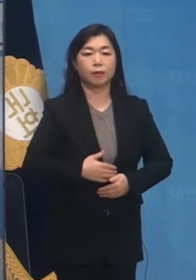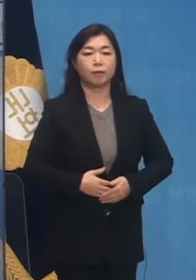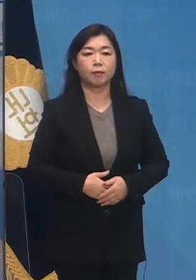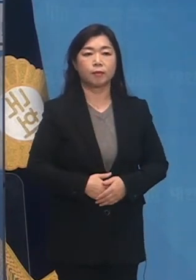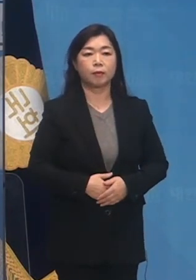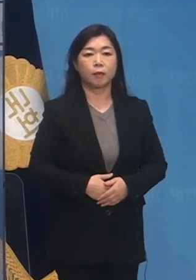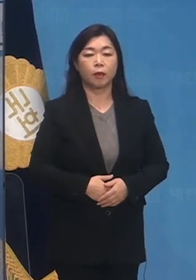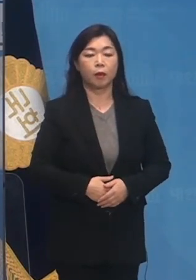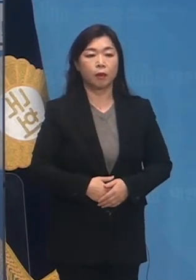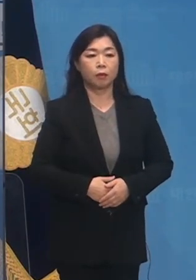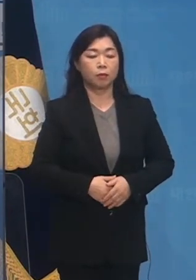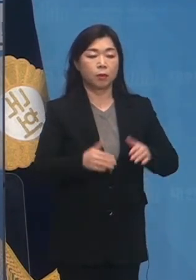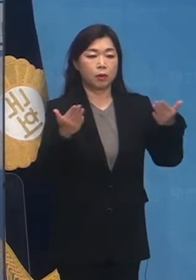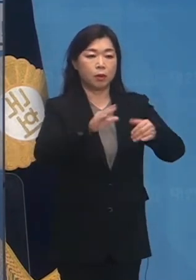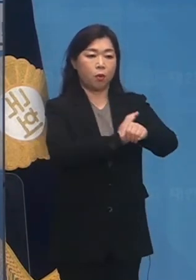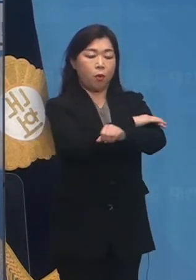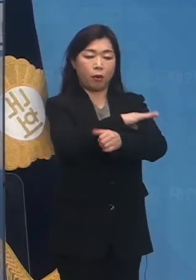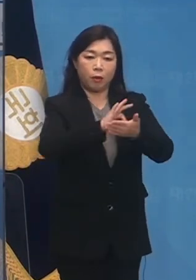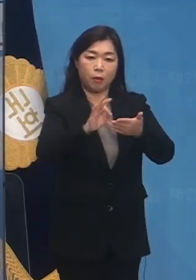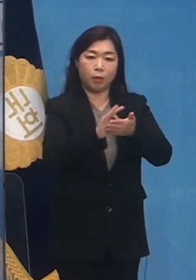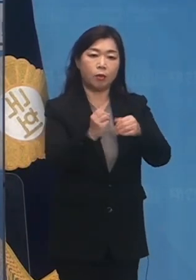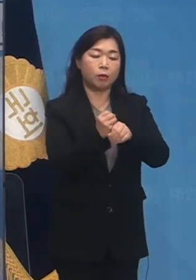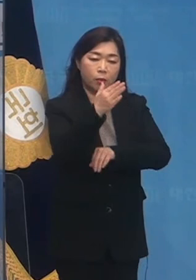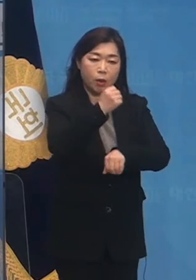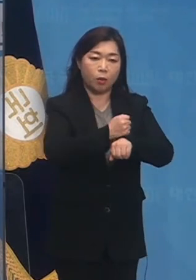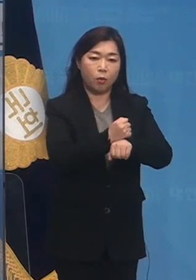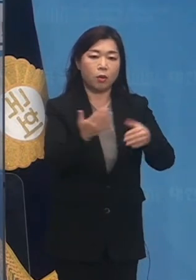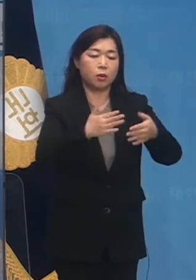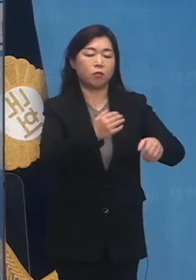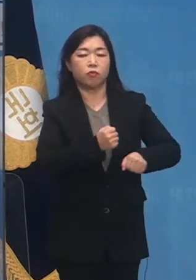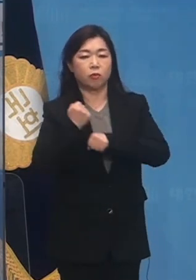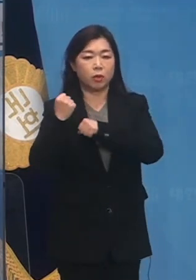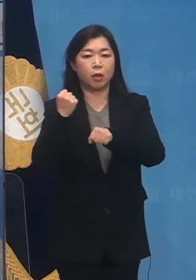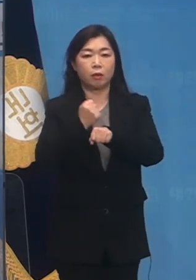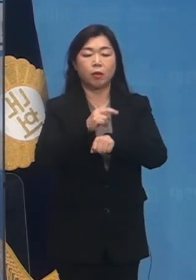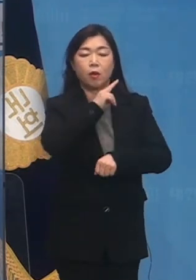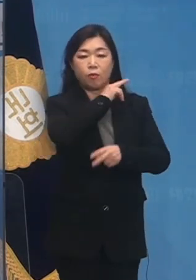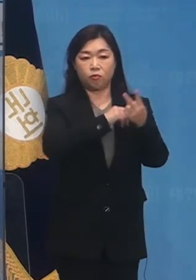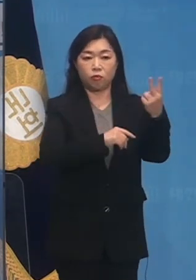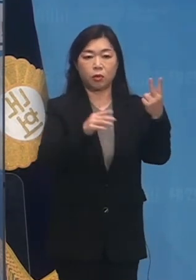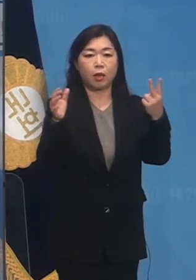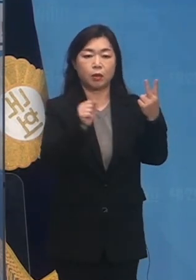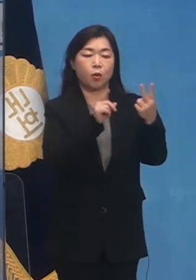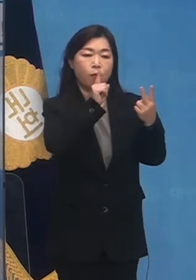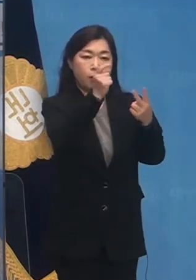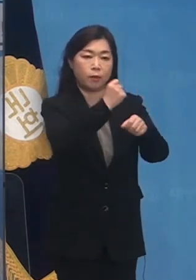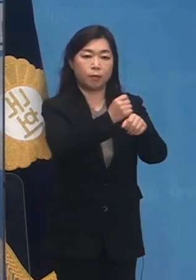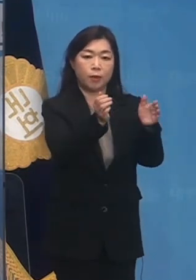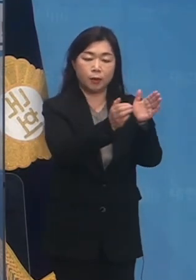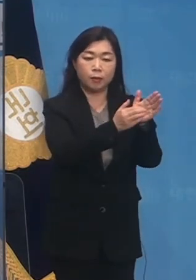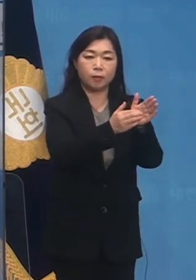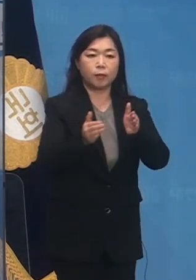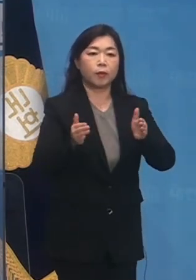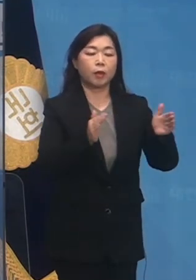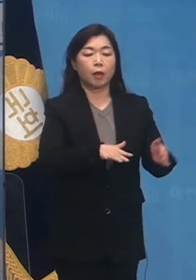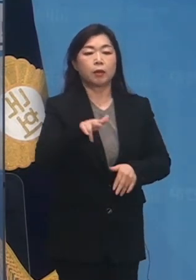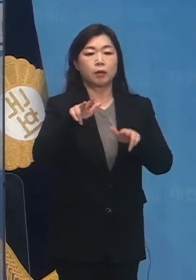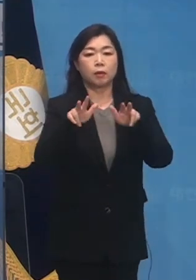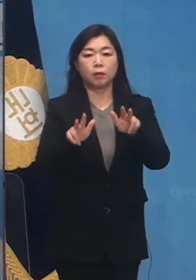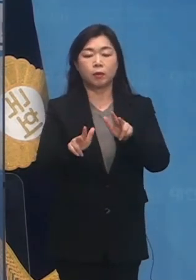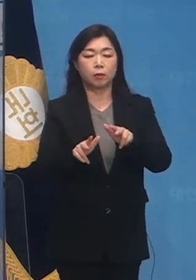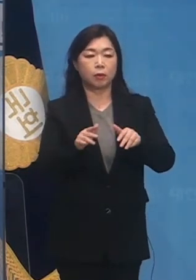이르렀습니다. 직권남용 그리고 직무유기 혐의로 고발을 하였습니다.